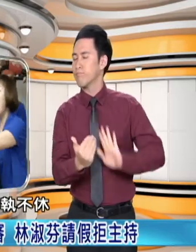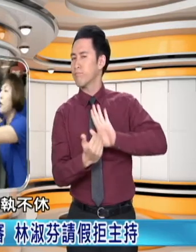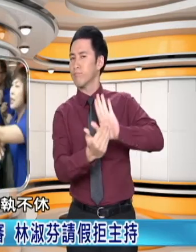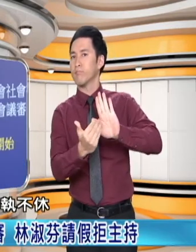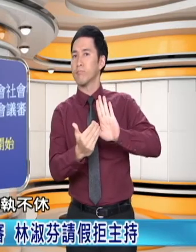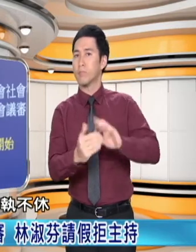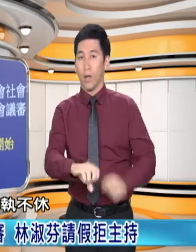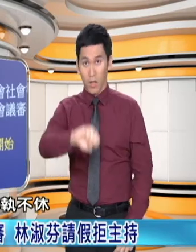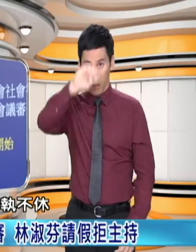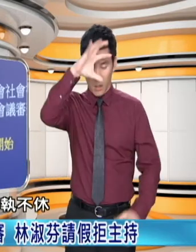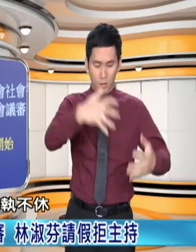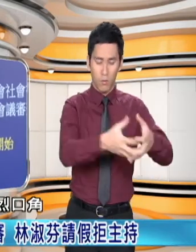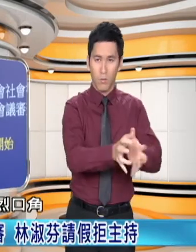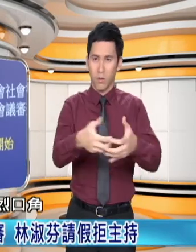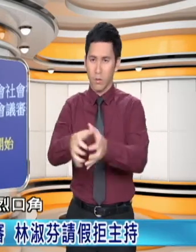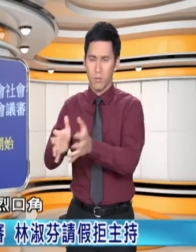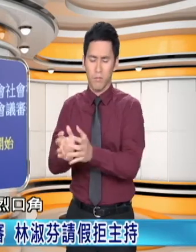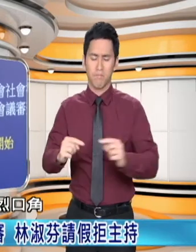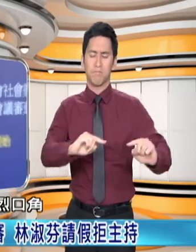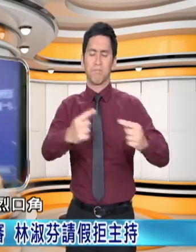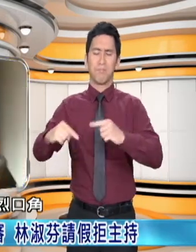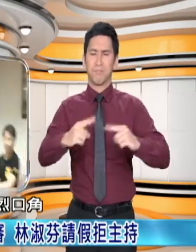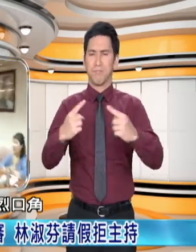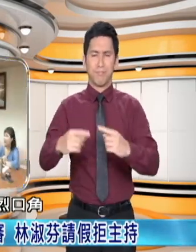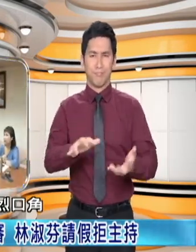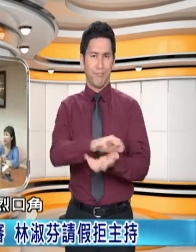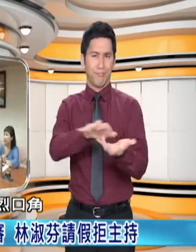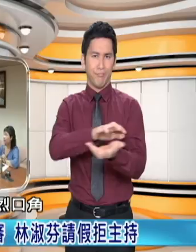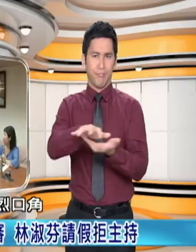休，更是多次爆发了激烈口角。